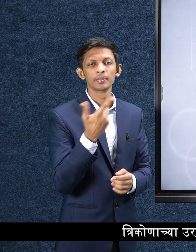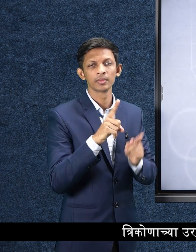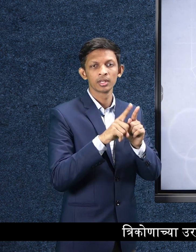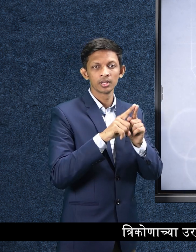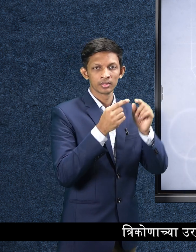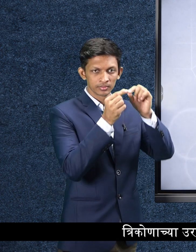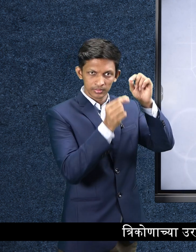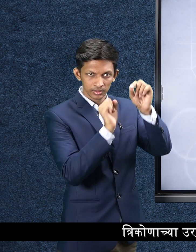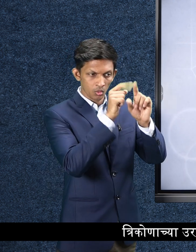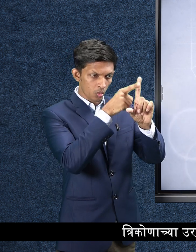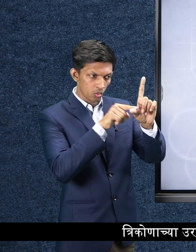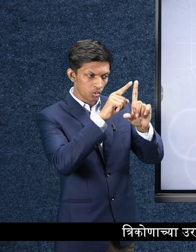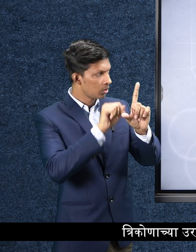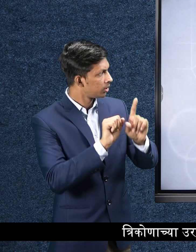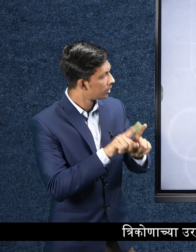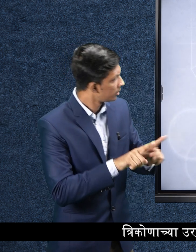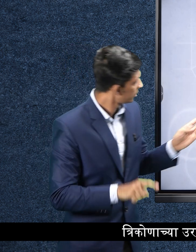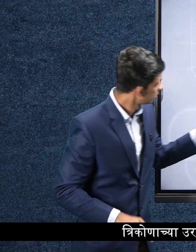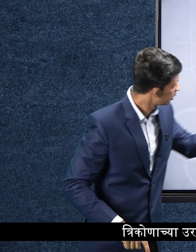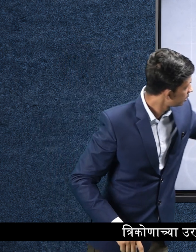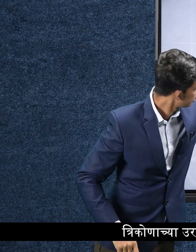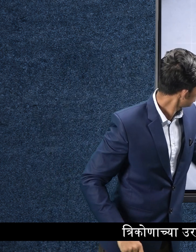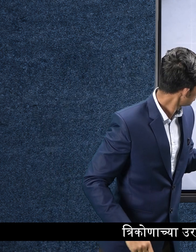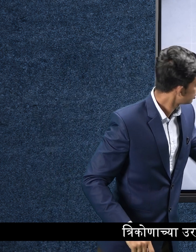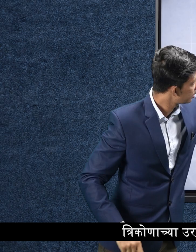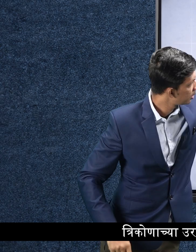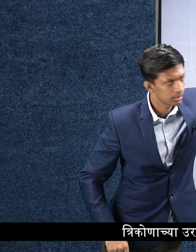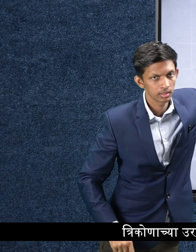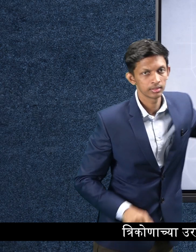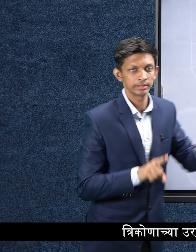त्रिकोणाच्या उरलेल्या बाजूंना आधार व लंब असे म्हणतात.